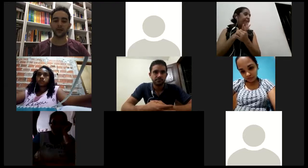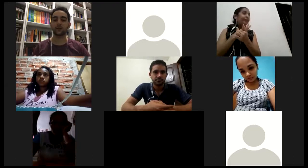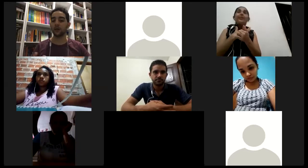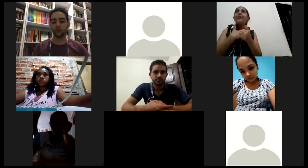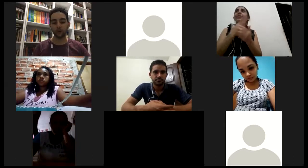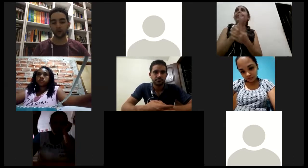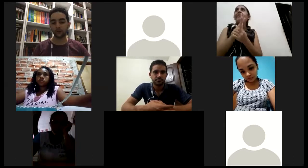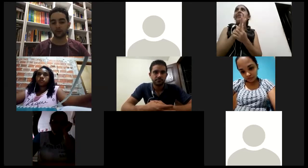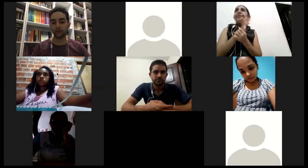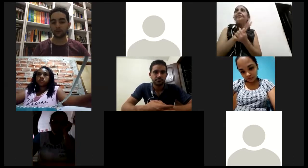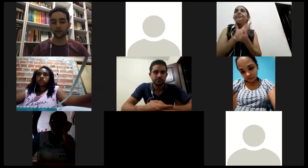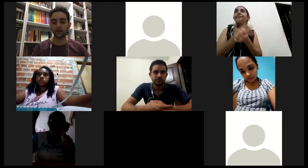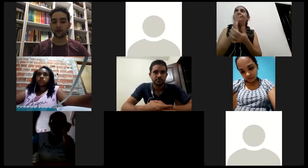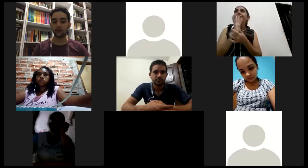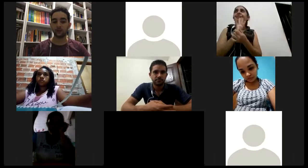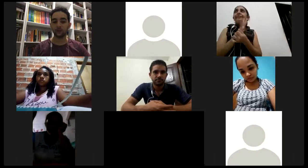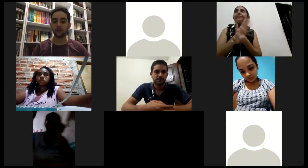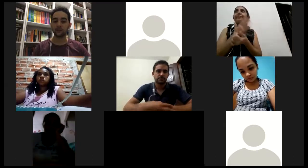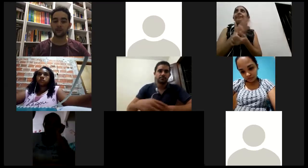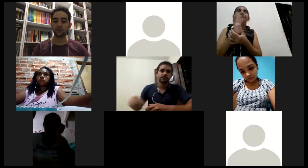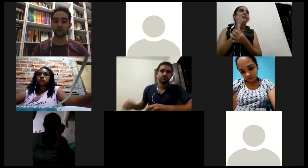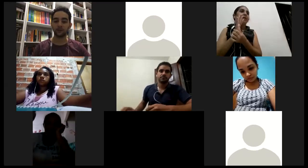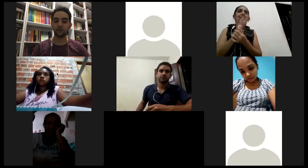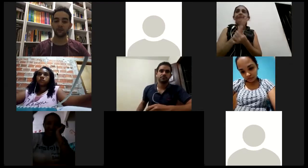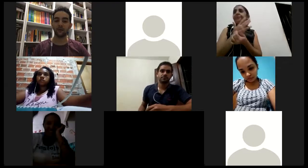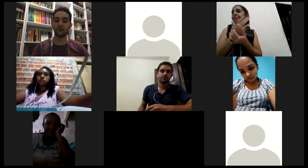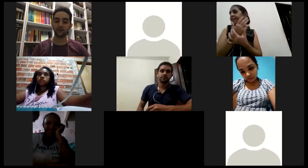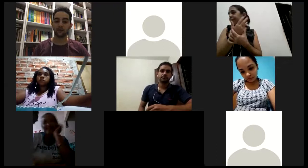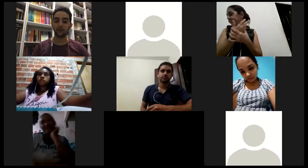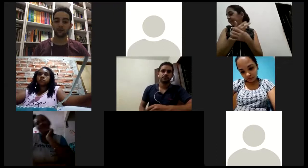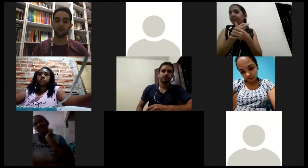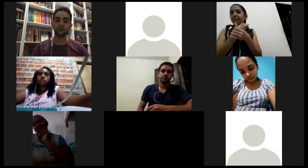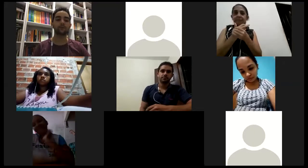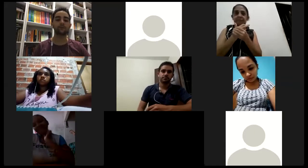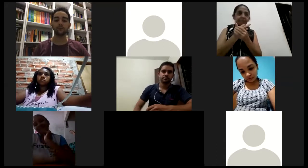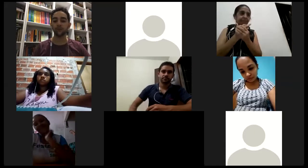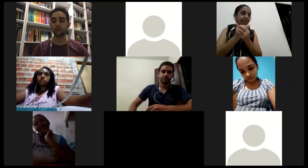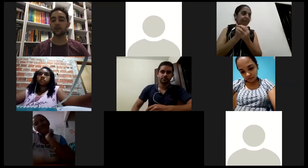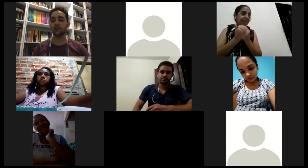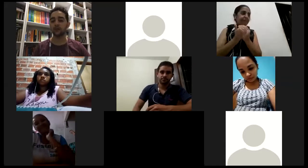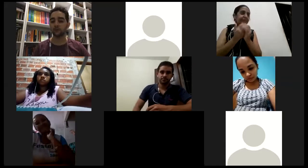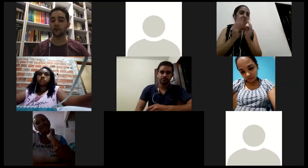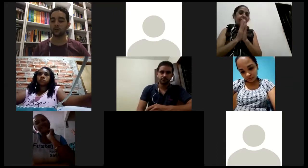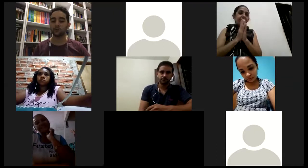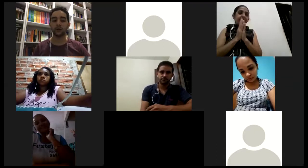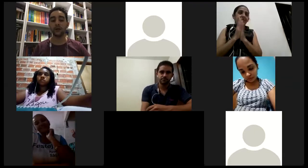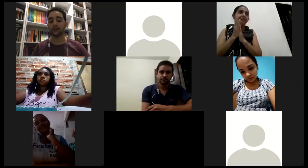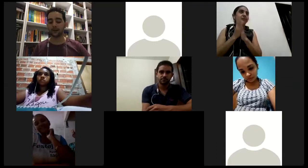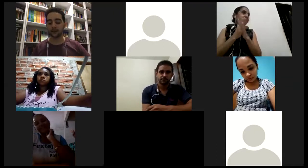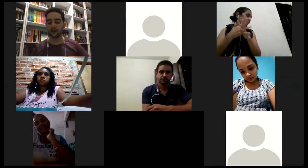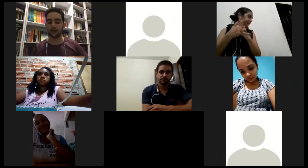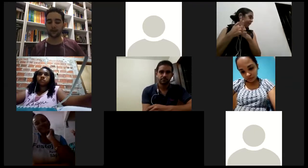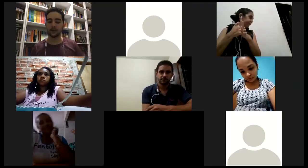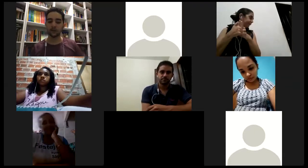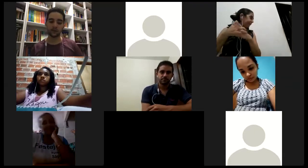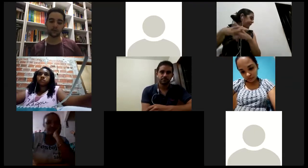certo? Podem perguntar para mim no WhatsApp, podem mandar mensagem para mim no privado que eu respondo vocês e dou ajuda. Se